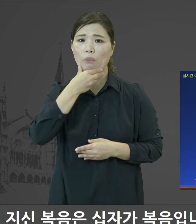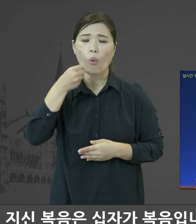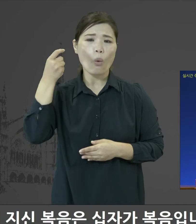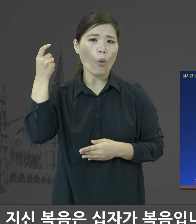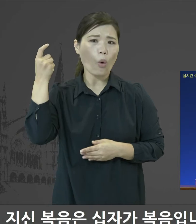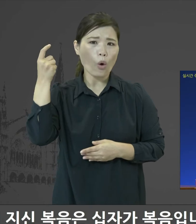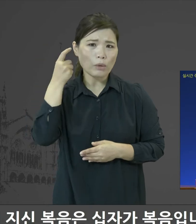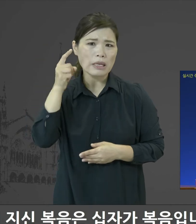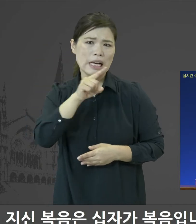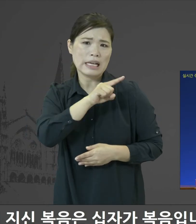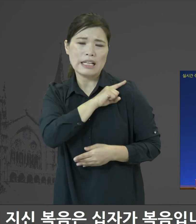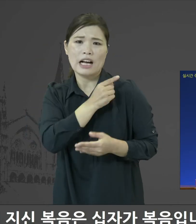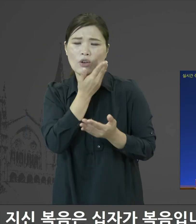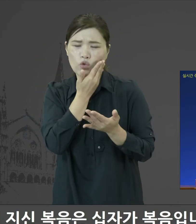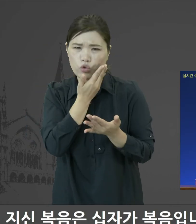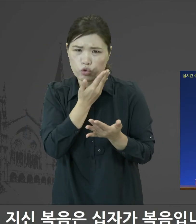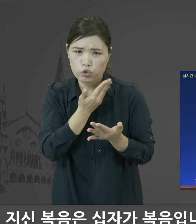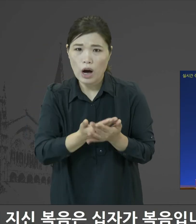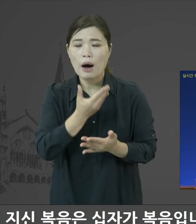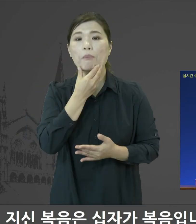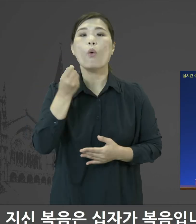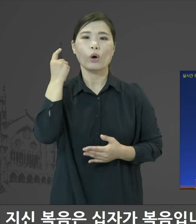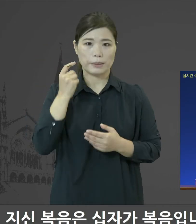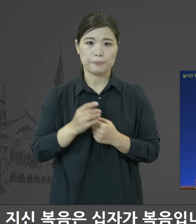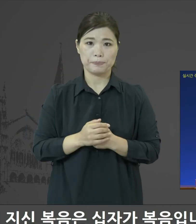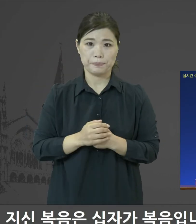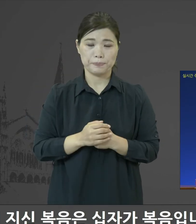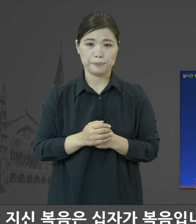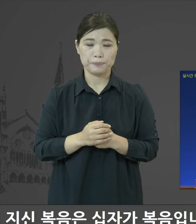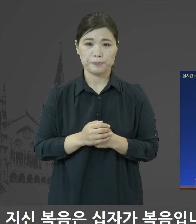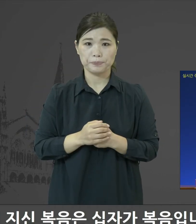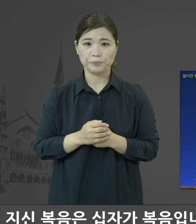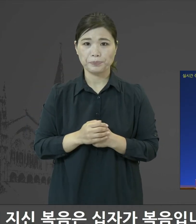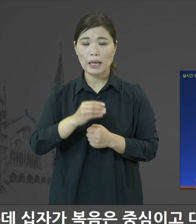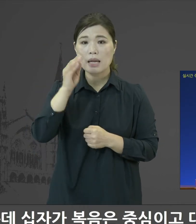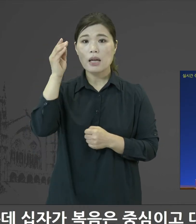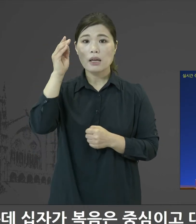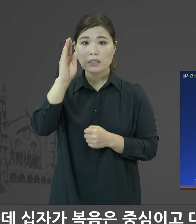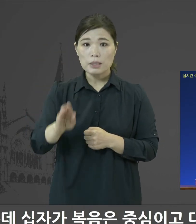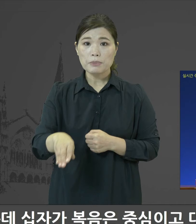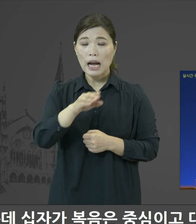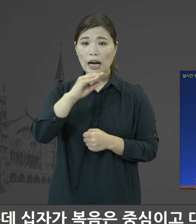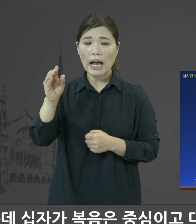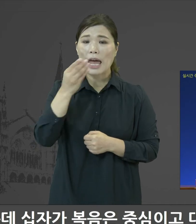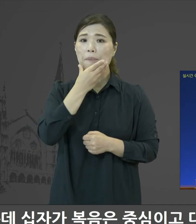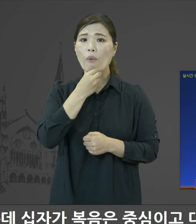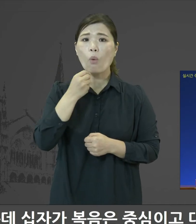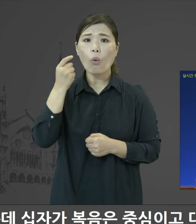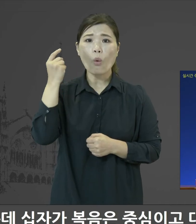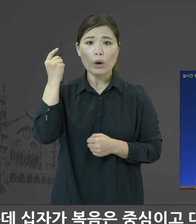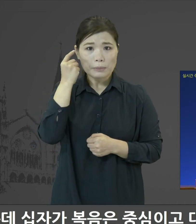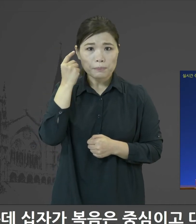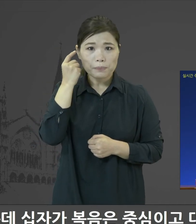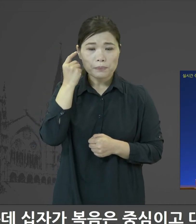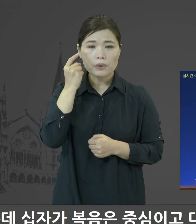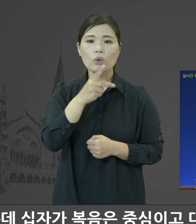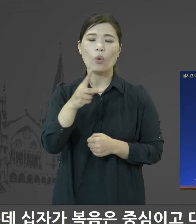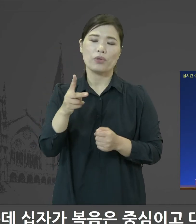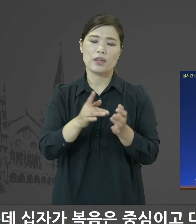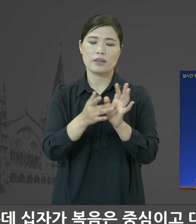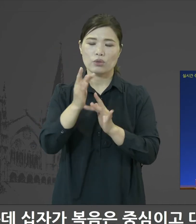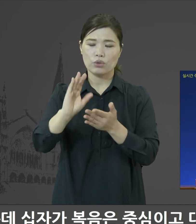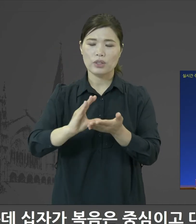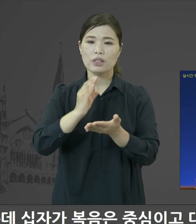가장 대표적인 복음이라고 말할 수 있는 겁니다. 강하죠. 십자가의 복음은 예수님께서 우리를 이루신 구속